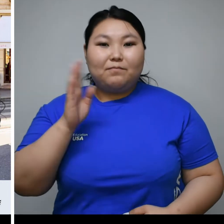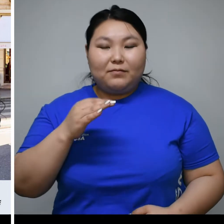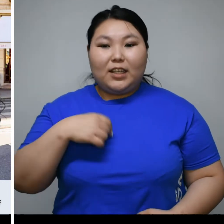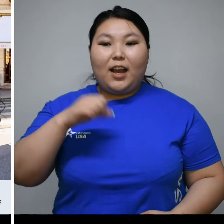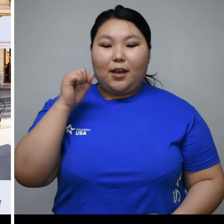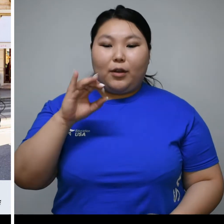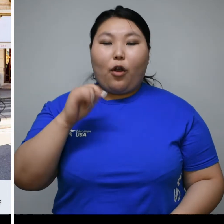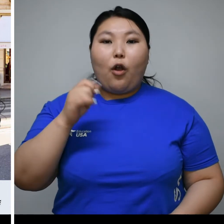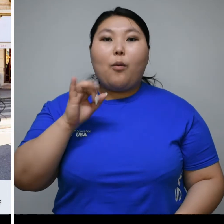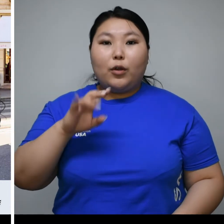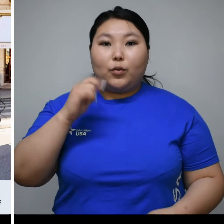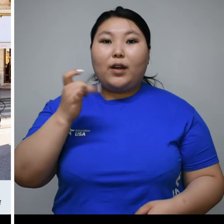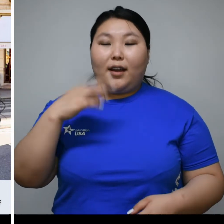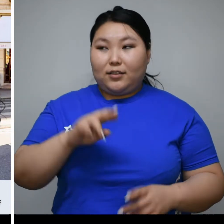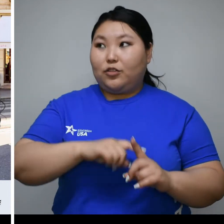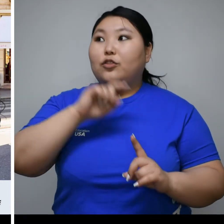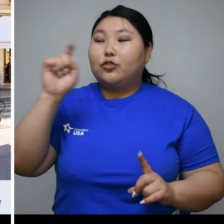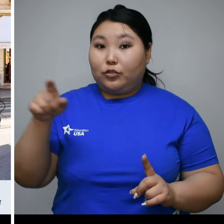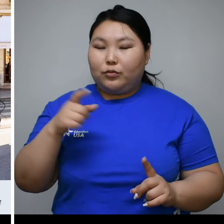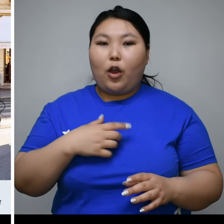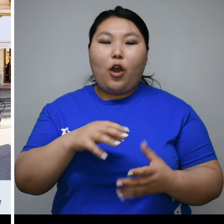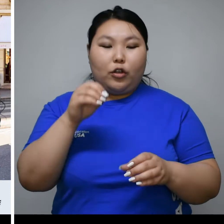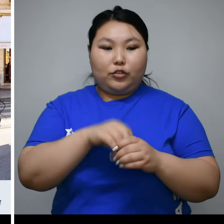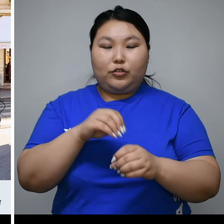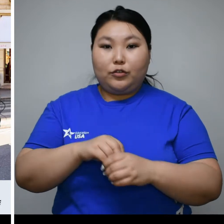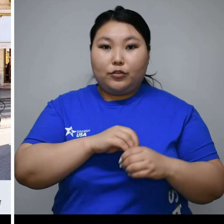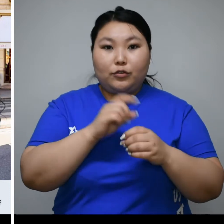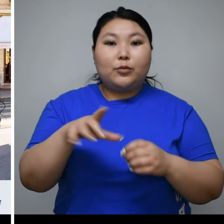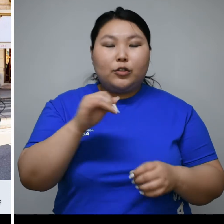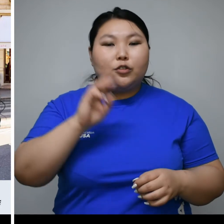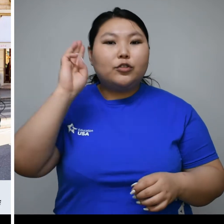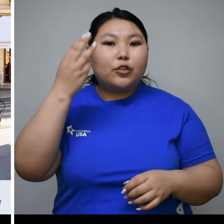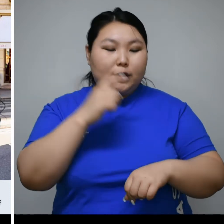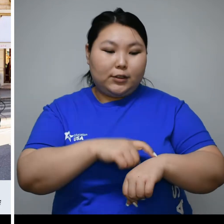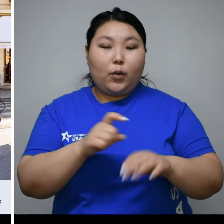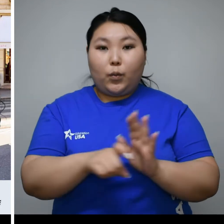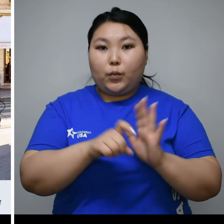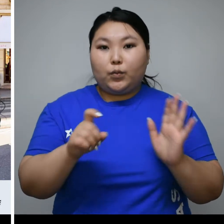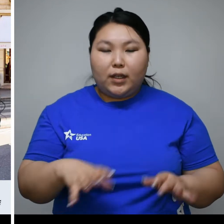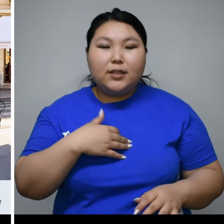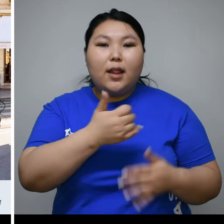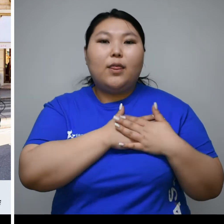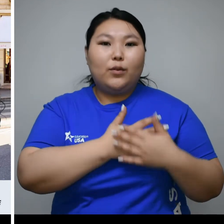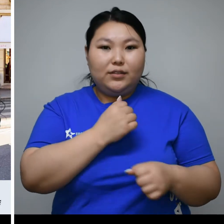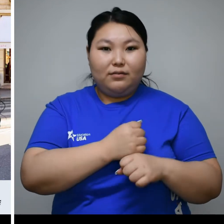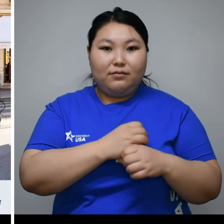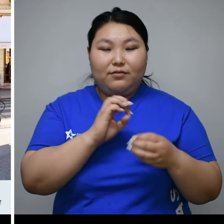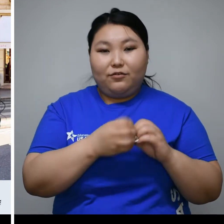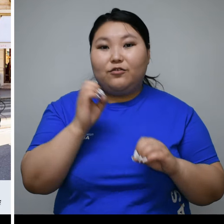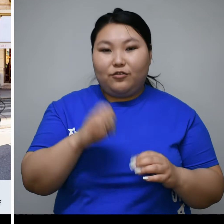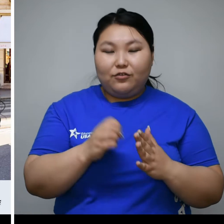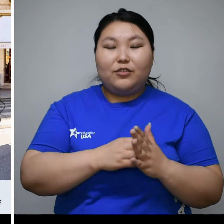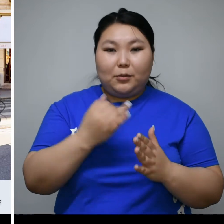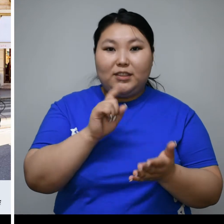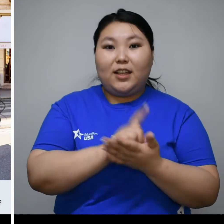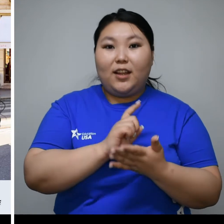бас Америкт нөгөө Global Yugra-аар очихоор одоо оролцогчдоос тодорхой цаг хугацаанд ийм сайн дурын ажил хийх ёстой гэсэн